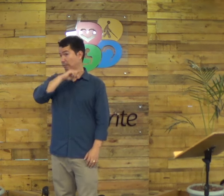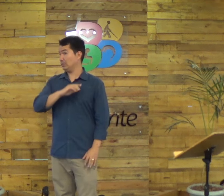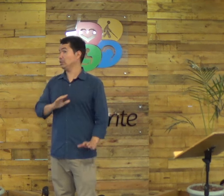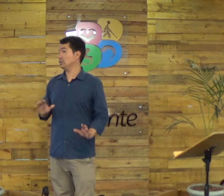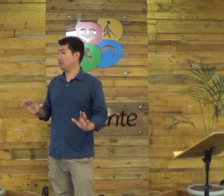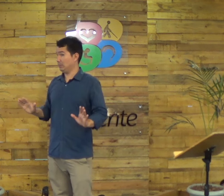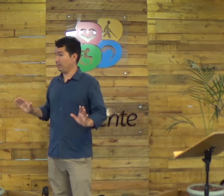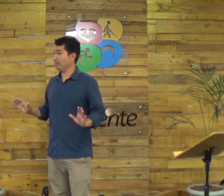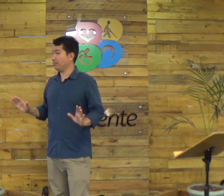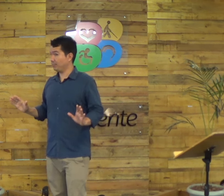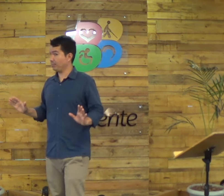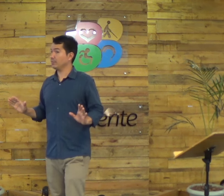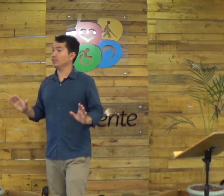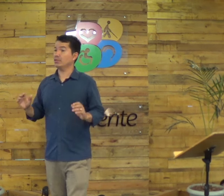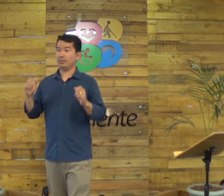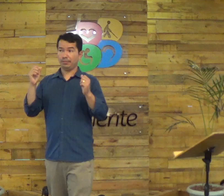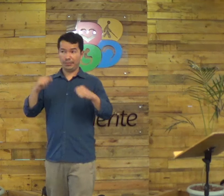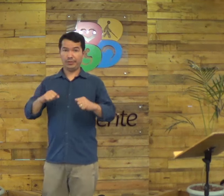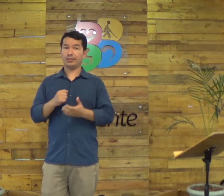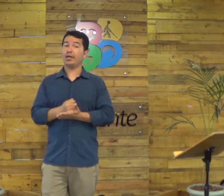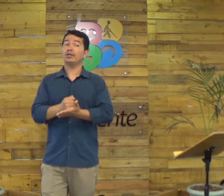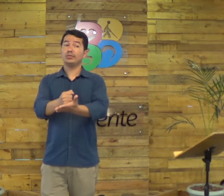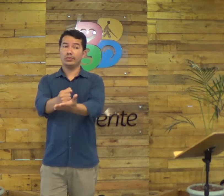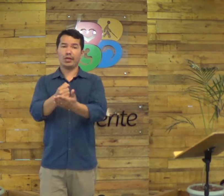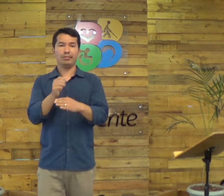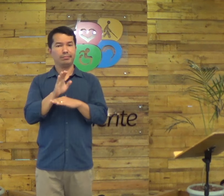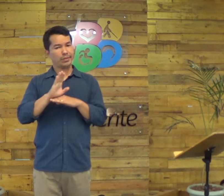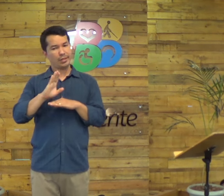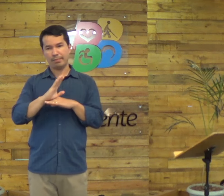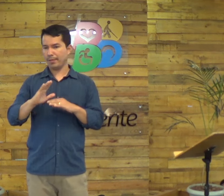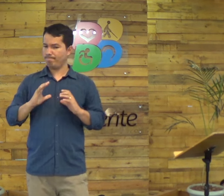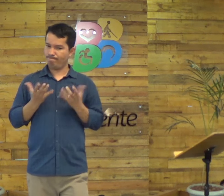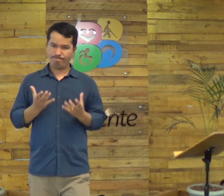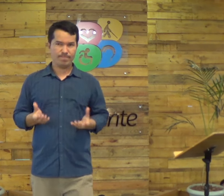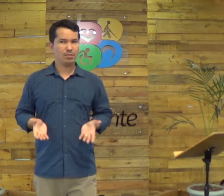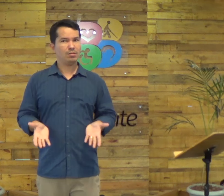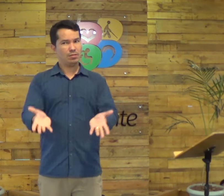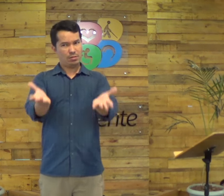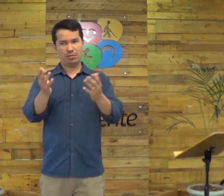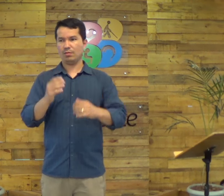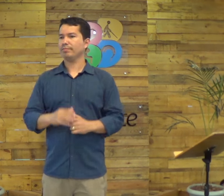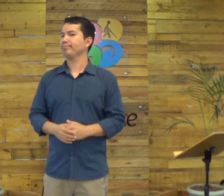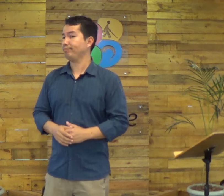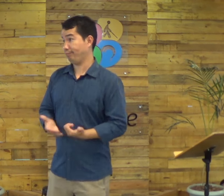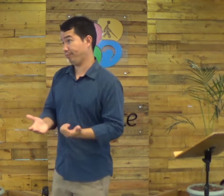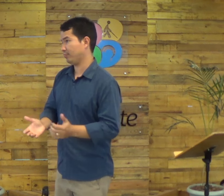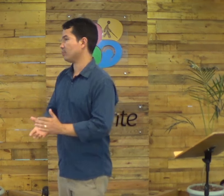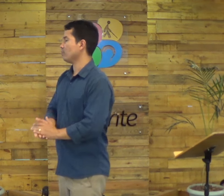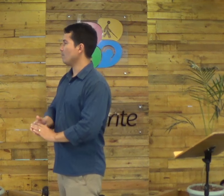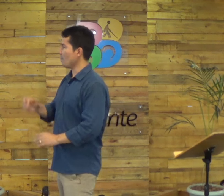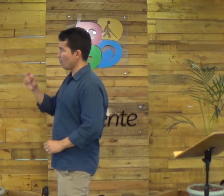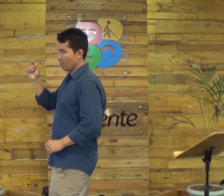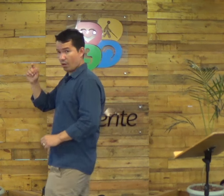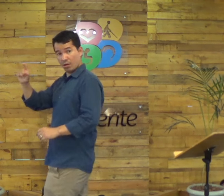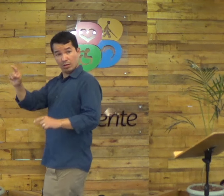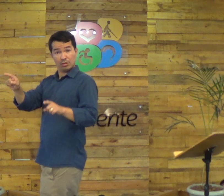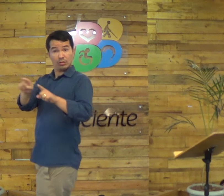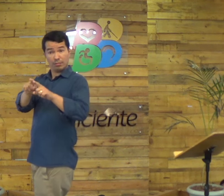é uma situação complicada mesmo, você precisa ajudar, Barnabé, é, ser como Barnabé, que ajudou as pessoas,